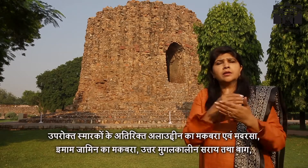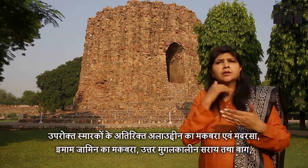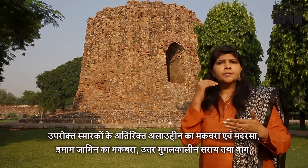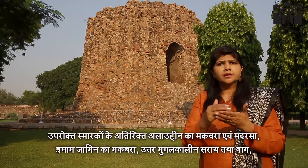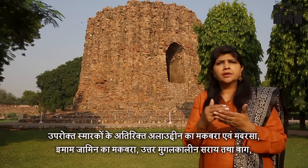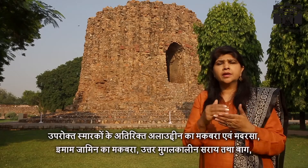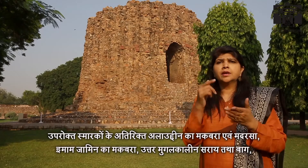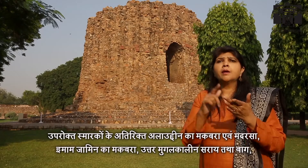मकबरा,